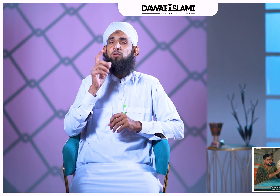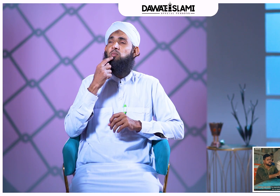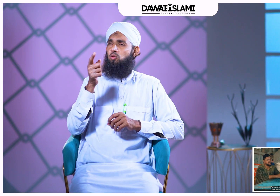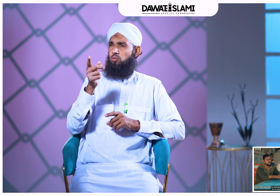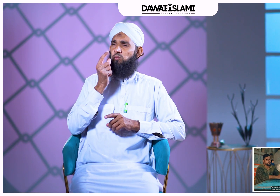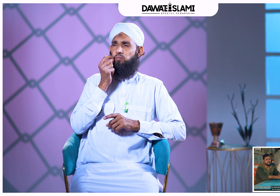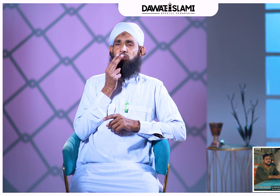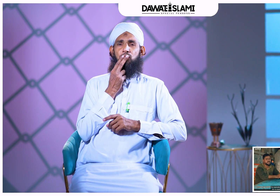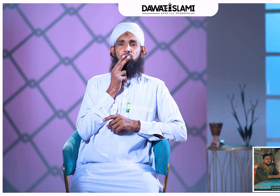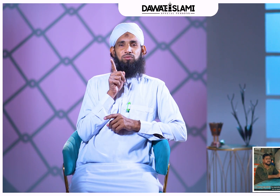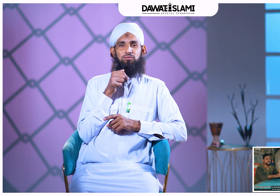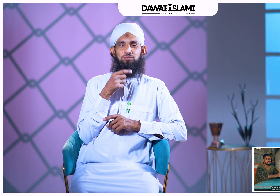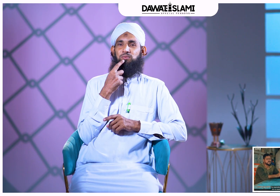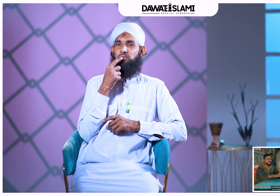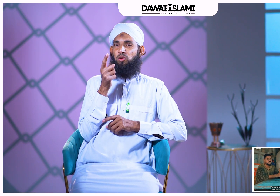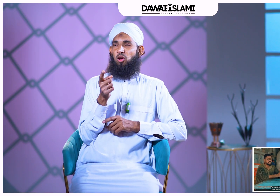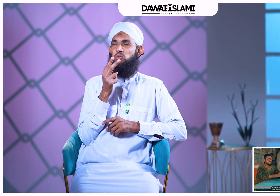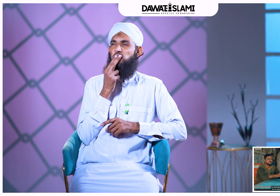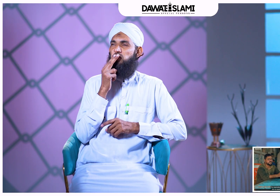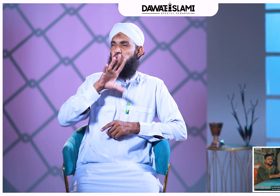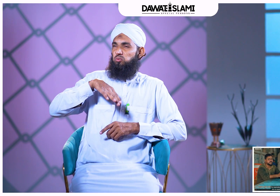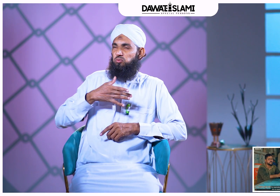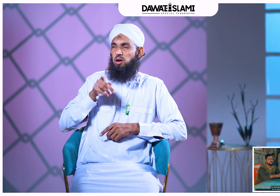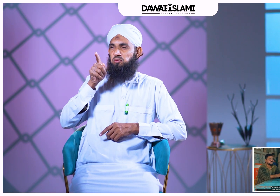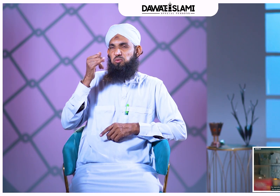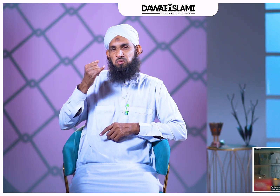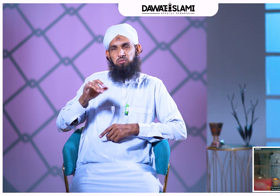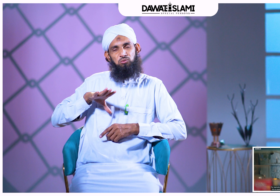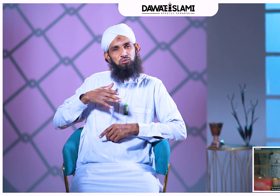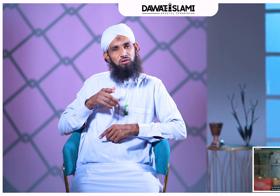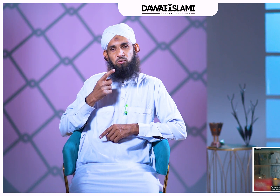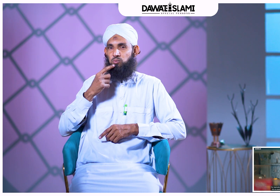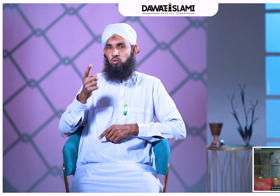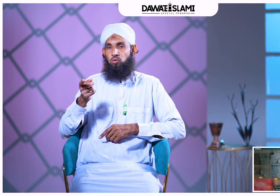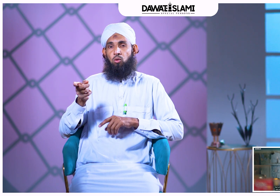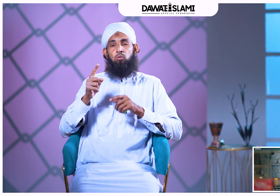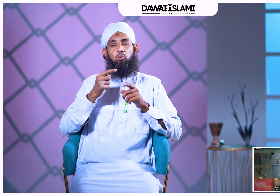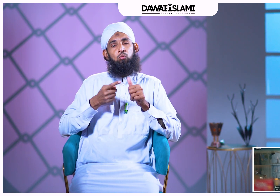کو اسموکنگ کرتے ہوئے دیکھتے ہیں اور اسے اسموکنگ کے نقصانات بتاتے ہوئے اس سے بچنے کا مشورہ دیتے